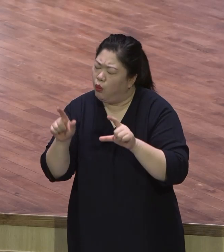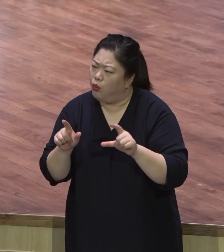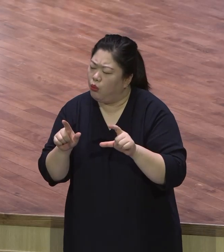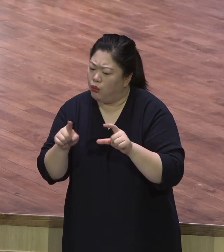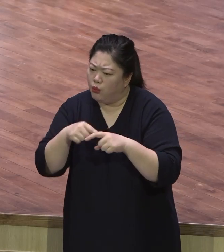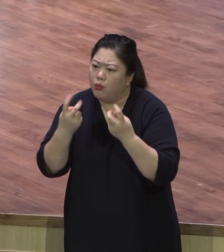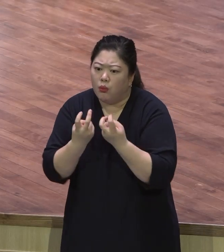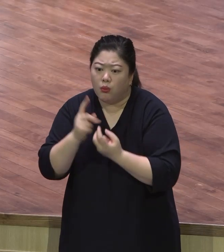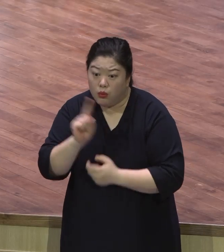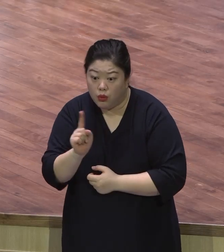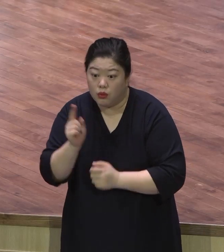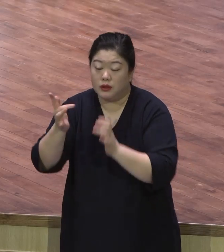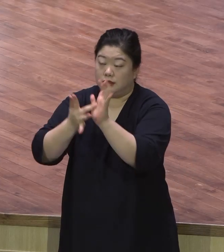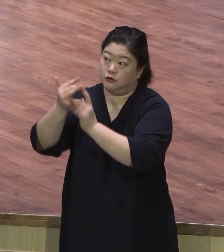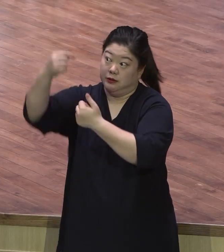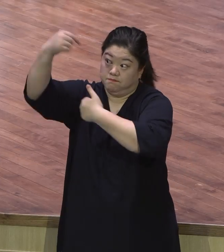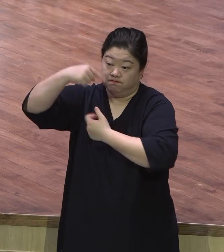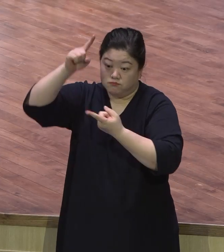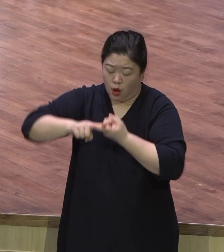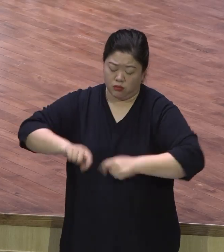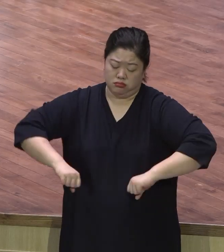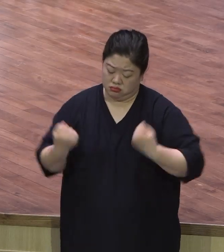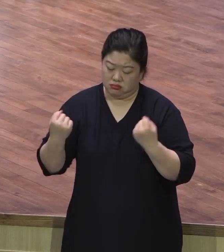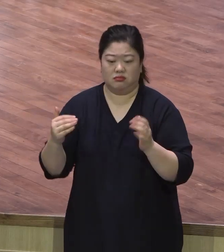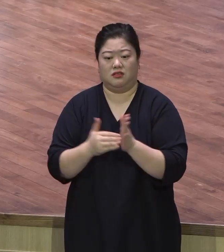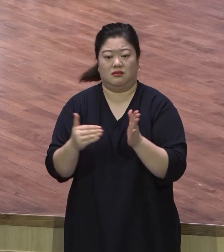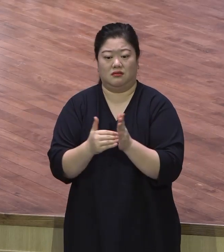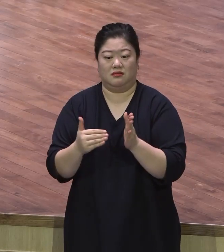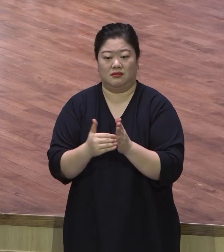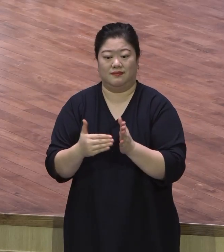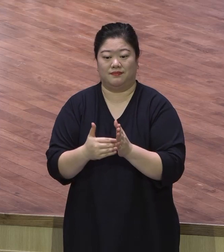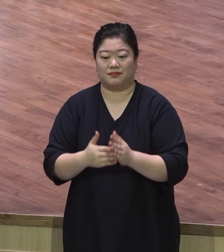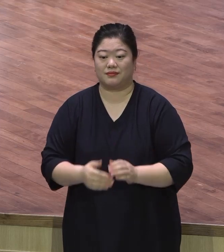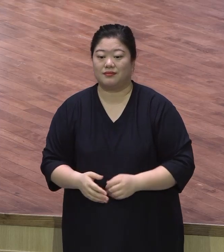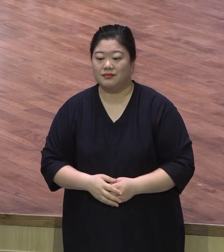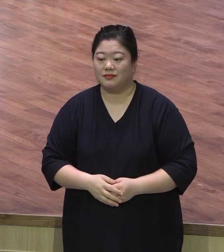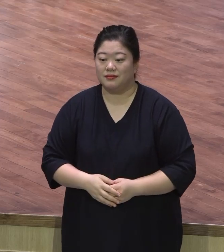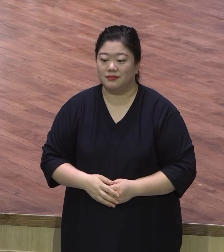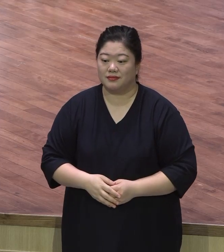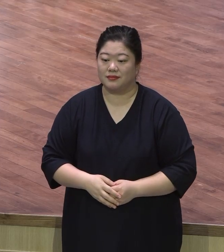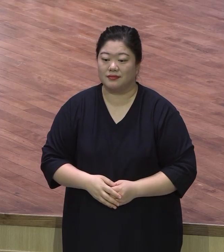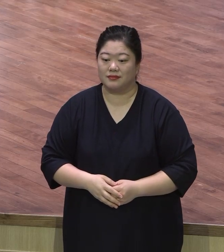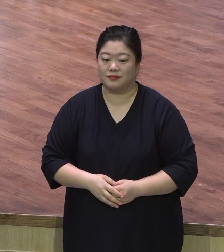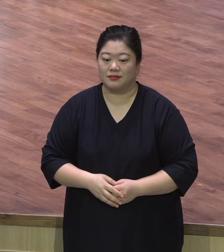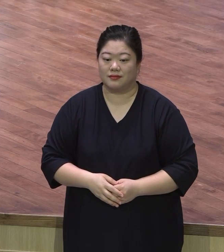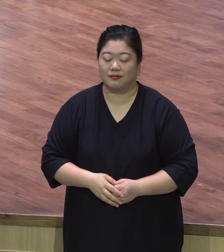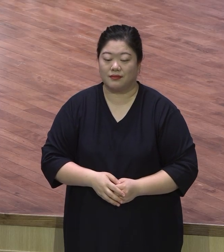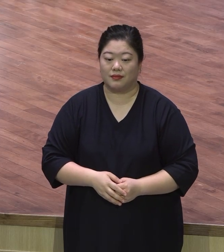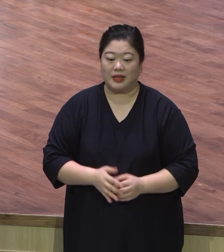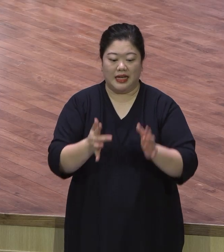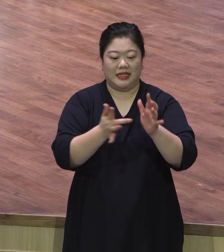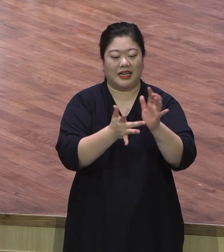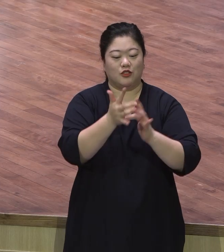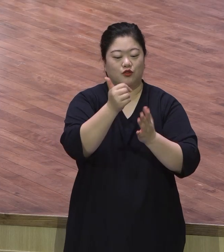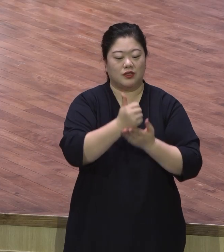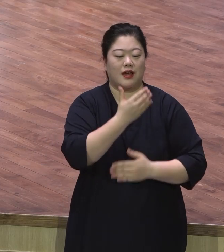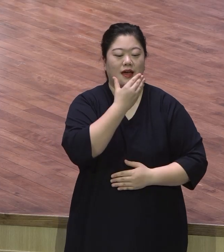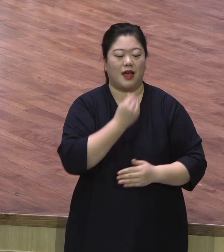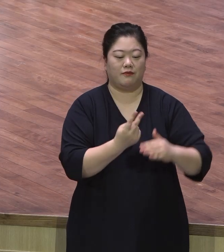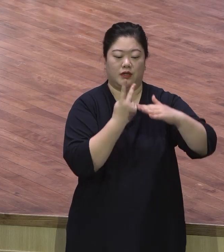예수님의 말씀대로 신앙생활을 해라. 끝나는 거예요. 예수님의 행복 비전으로 시작해서